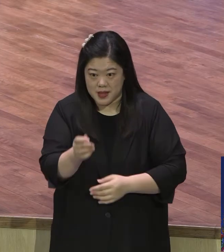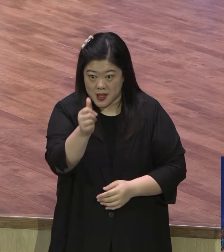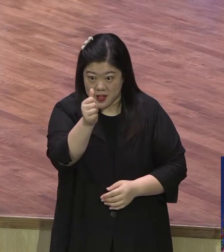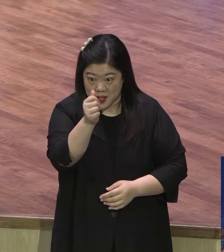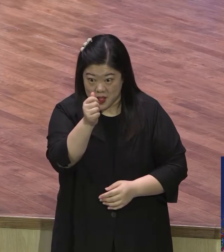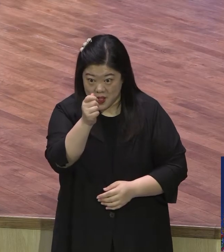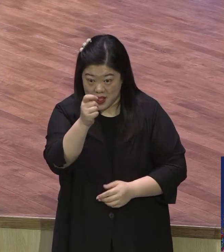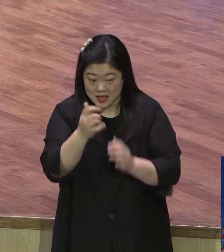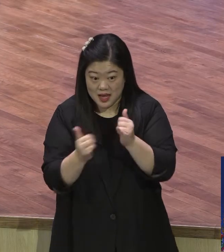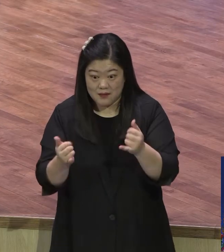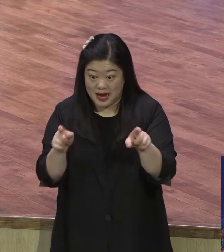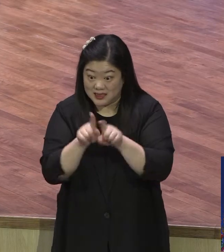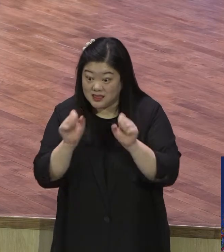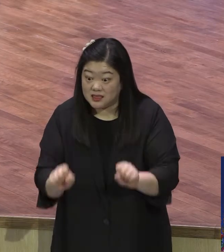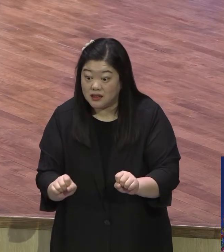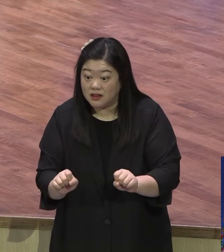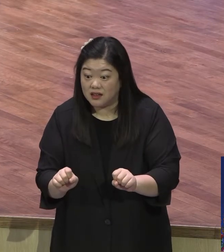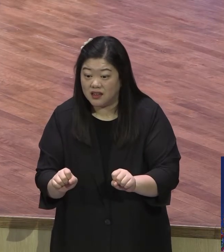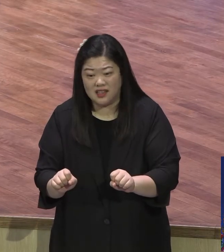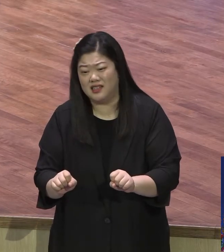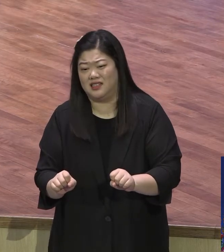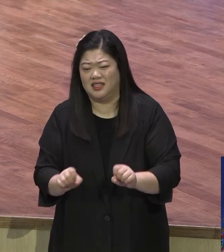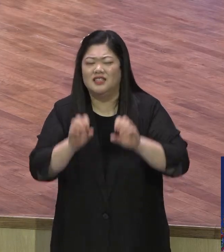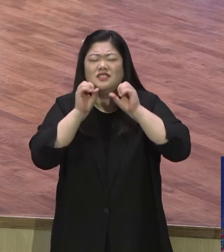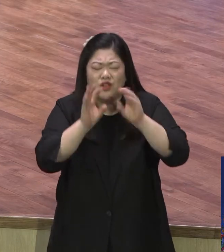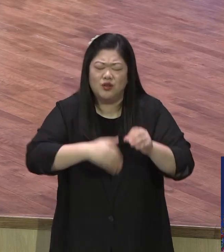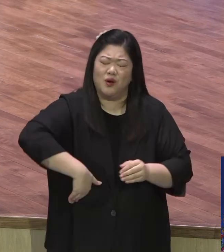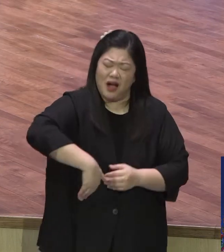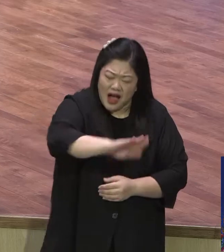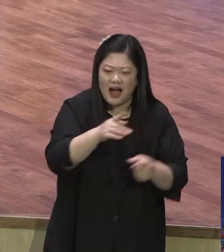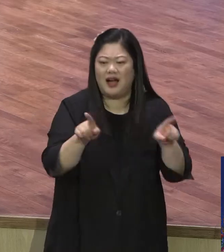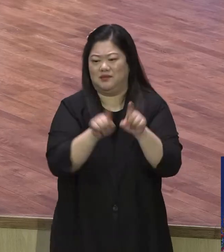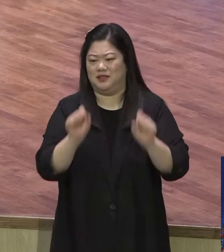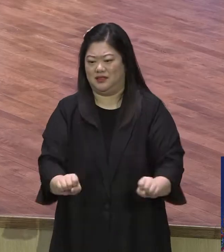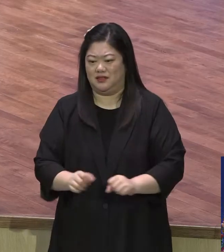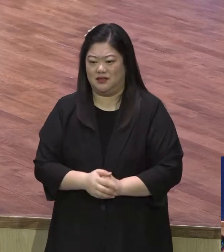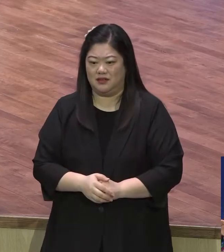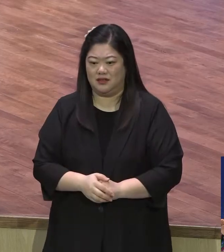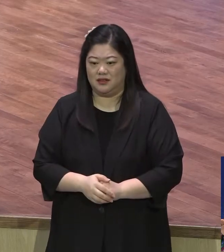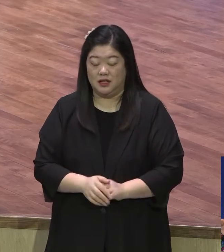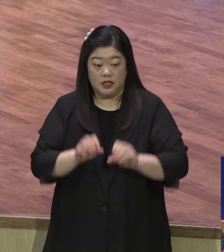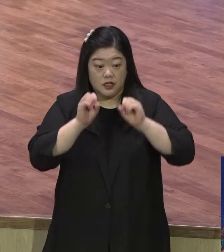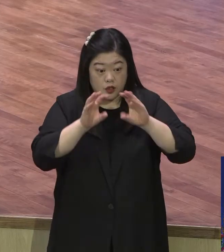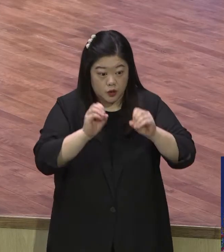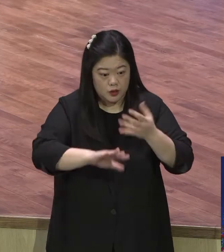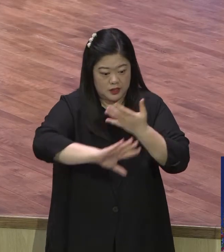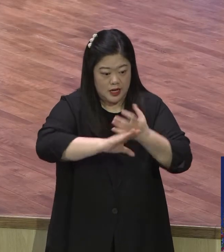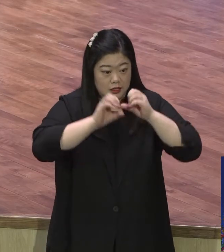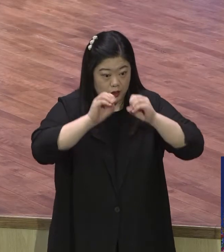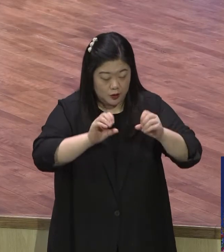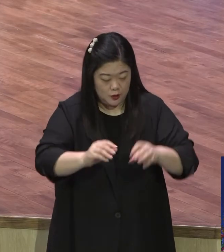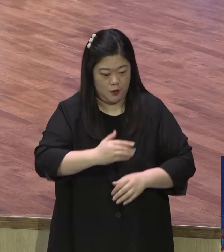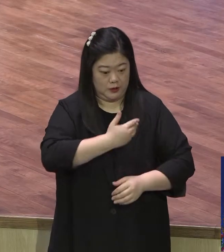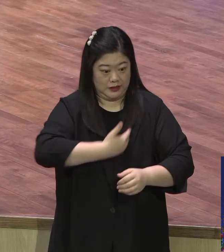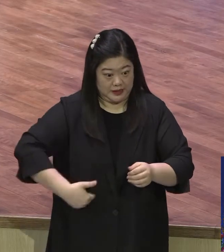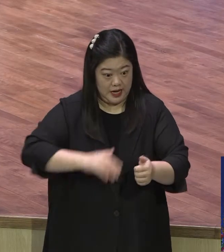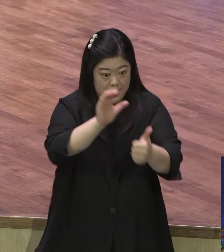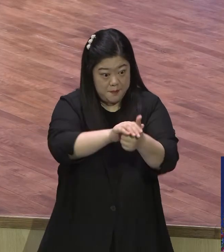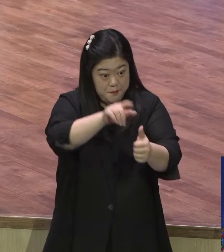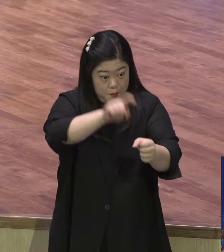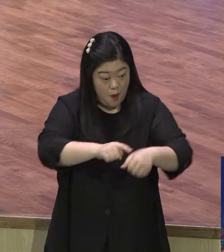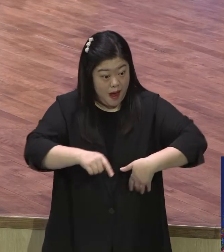성교의 가슴 가지고 성교에 대한 비전 가지고 사랑하는 사람과 하나님 함께 주겠다 이